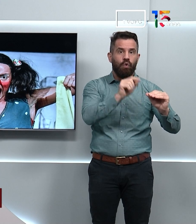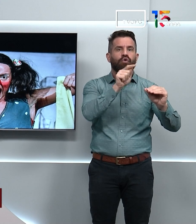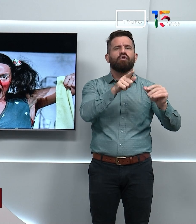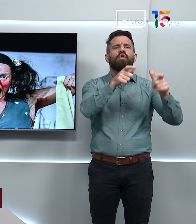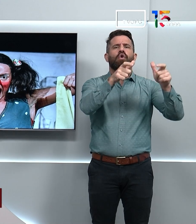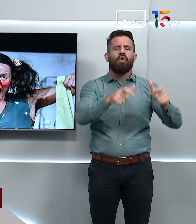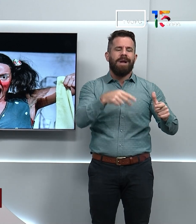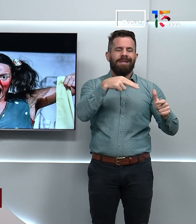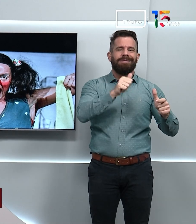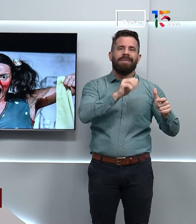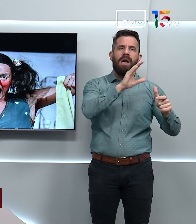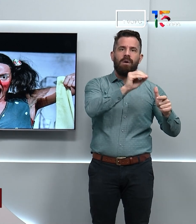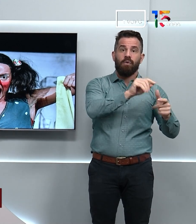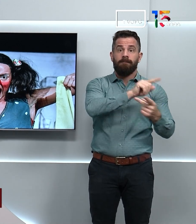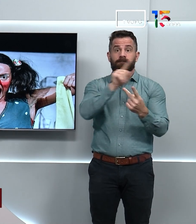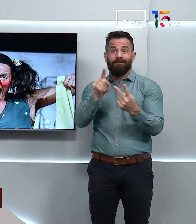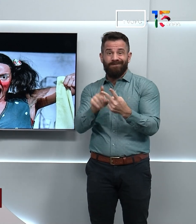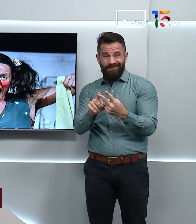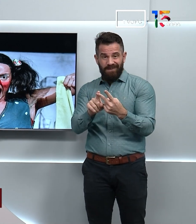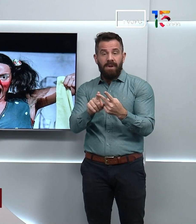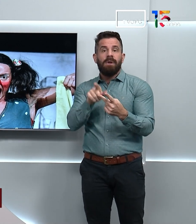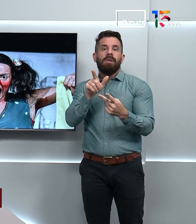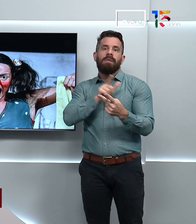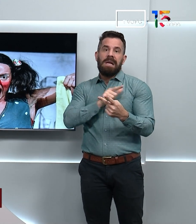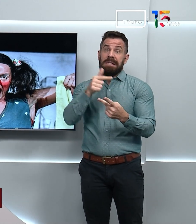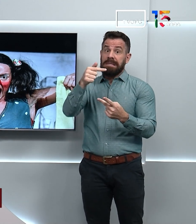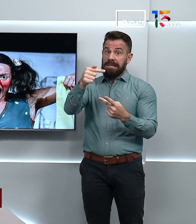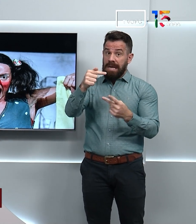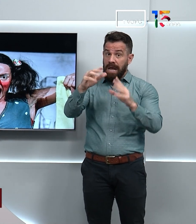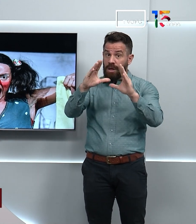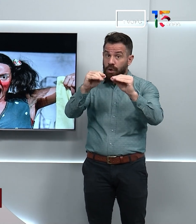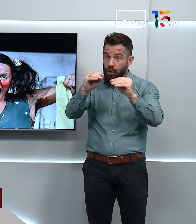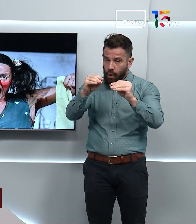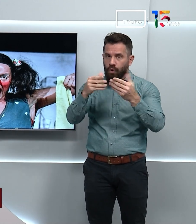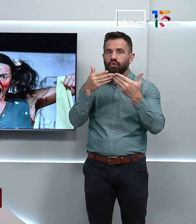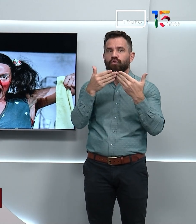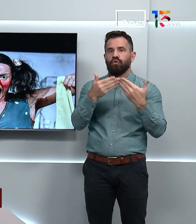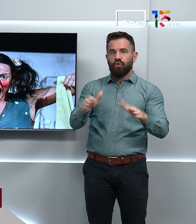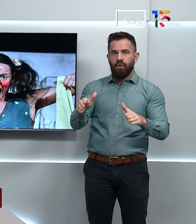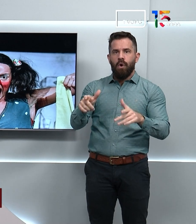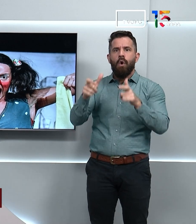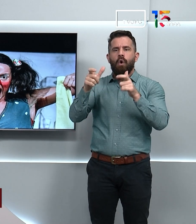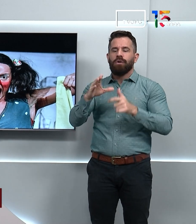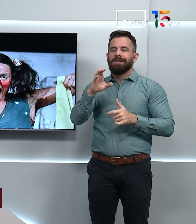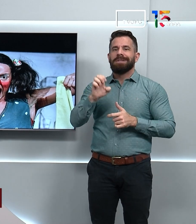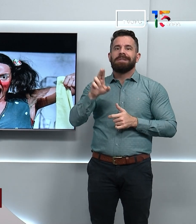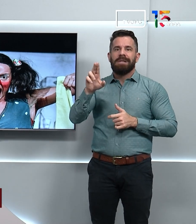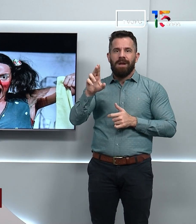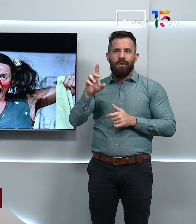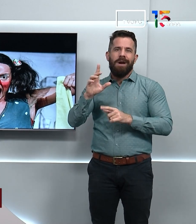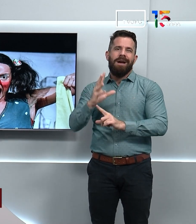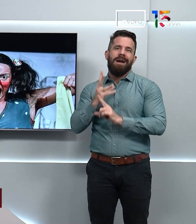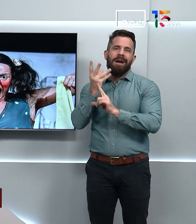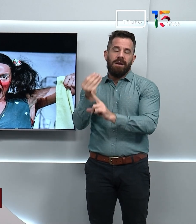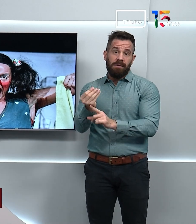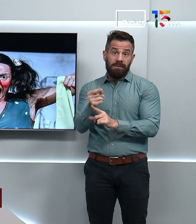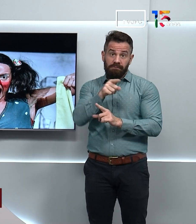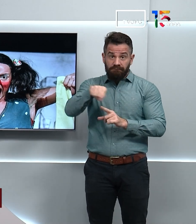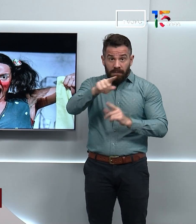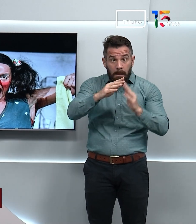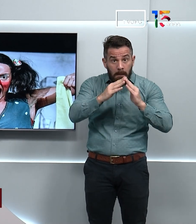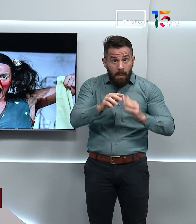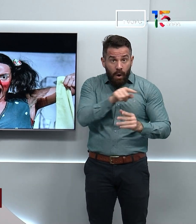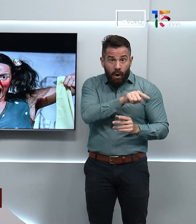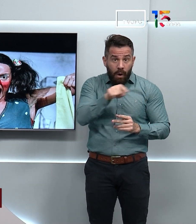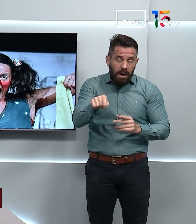Formosa, o espetáculo começa às 7 horas da noite, no Céu das Artes, tudo gratuito. Então, se você mora em alguma dessas